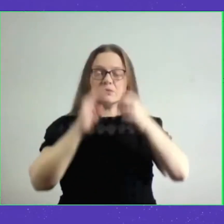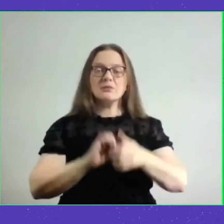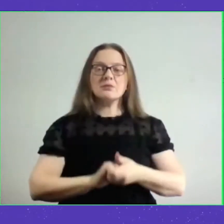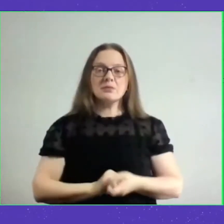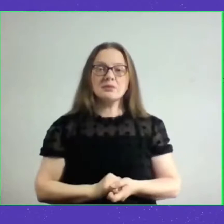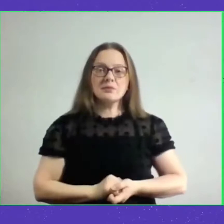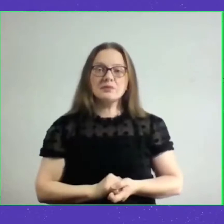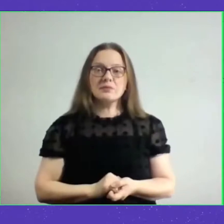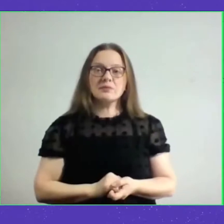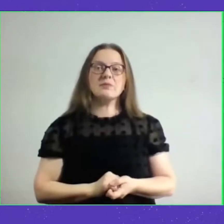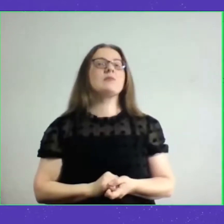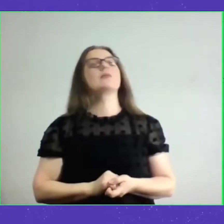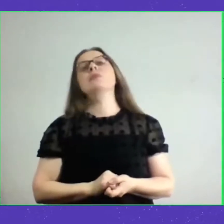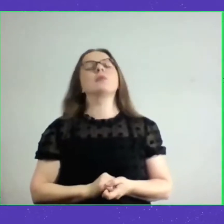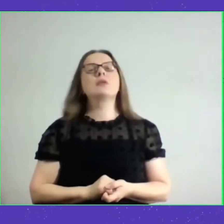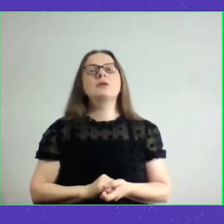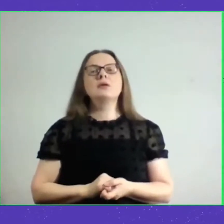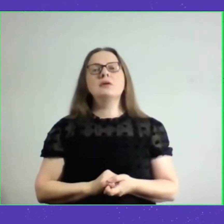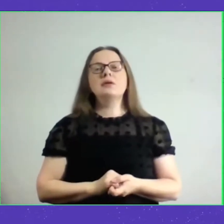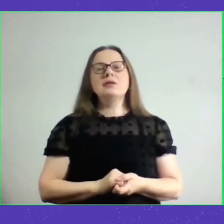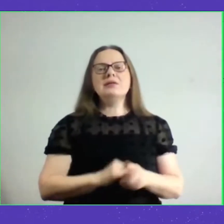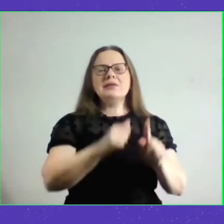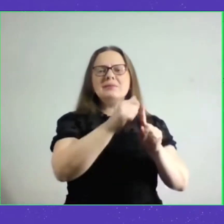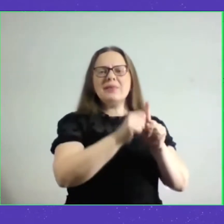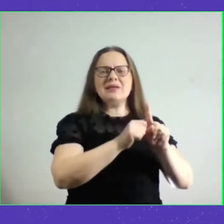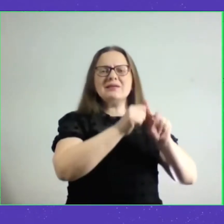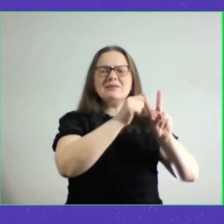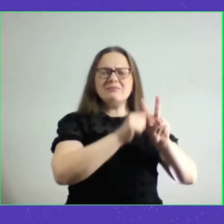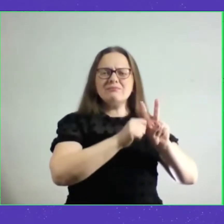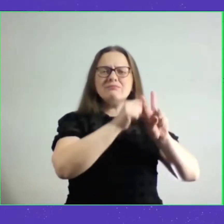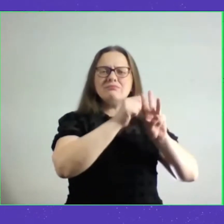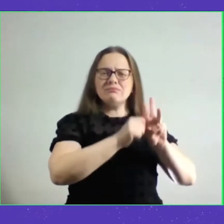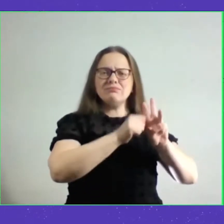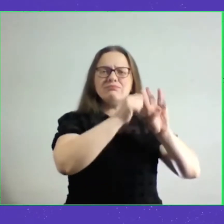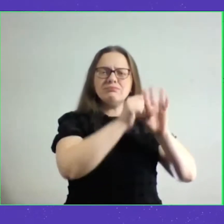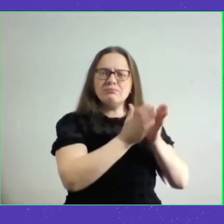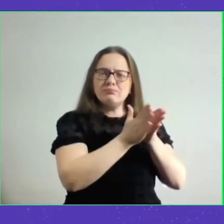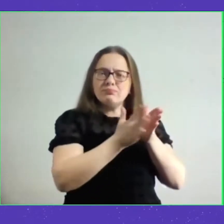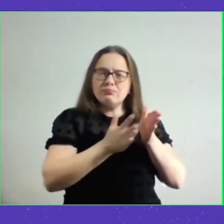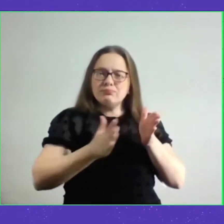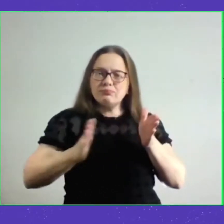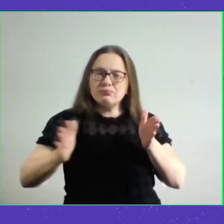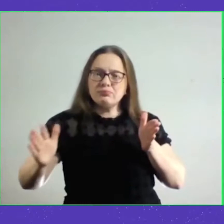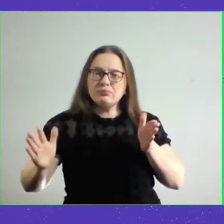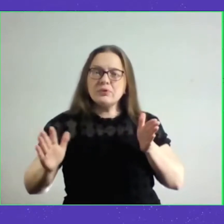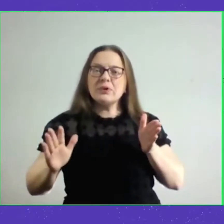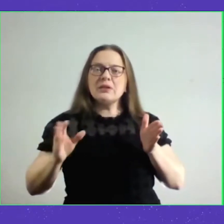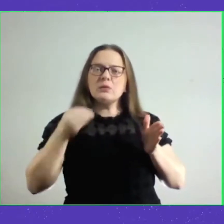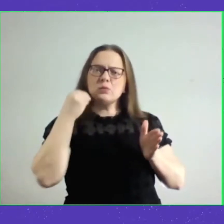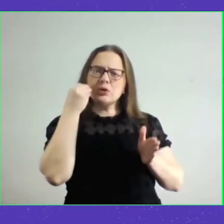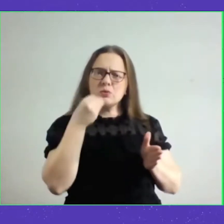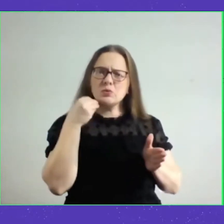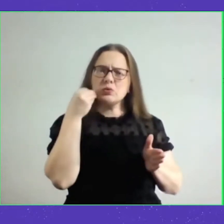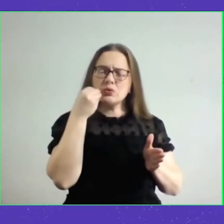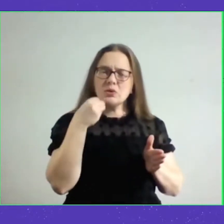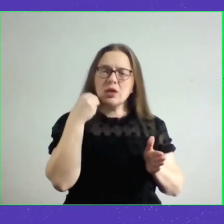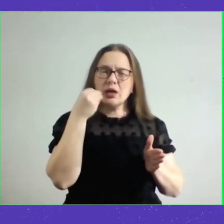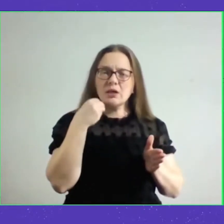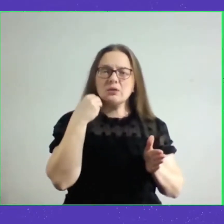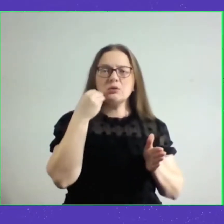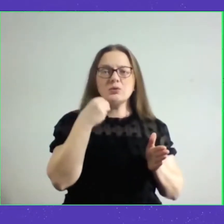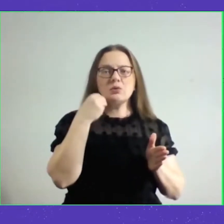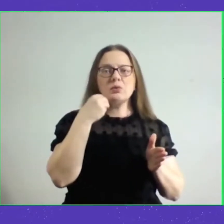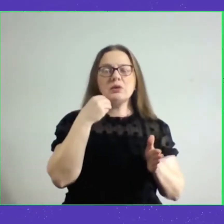longo desses meses, temos ruminado essa palavra e o Senhor tem feito um